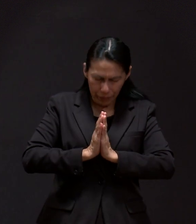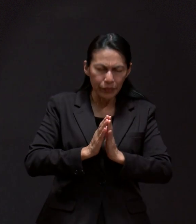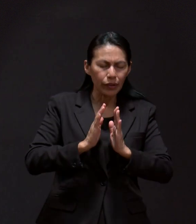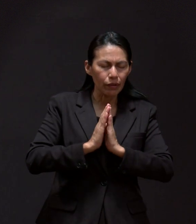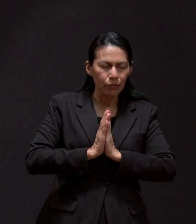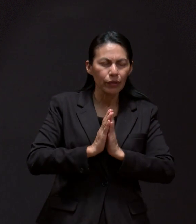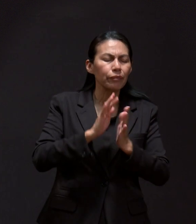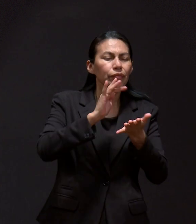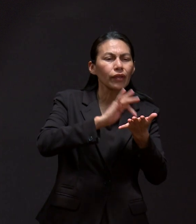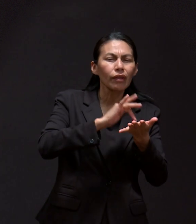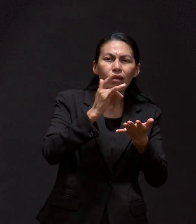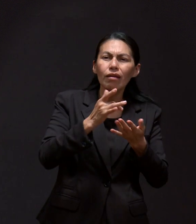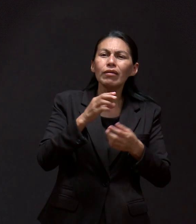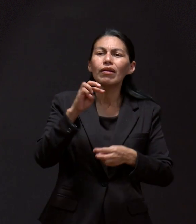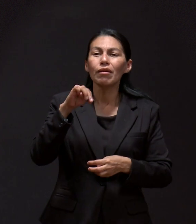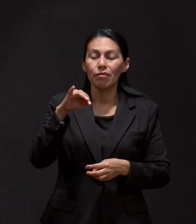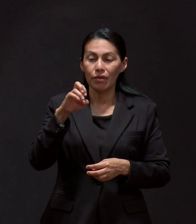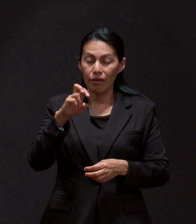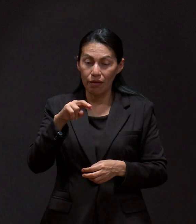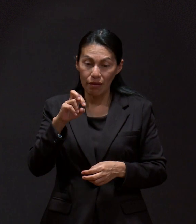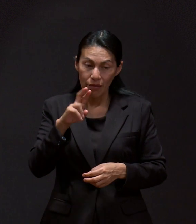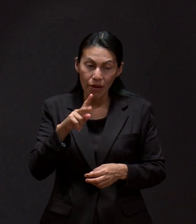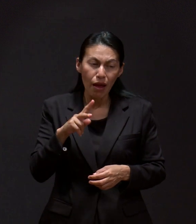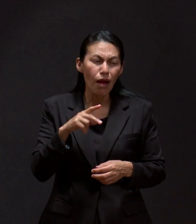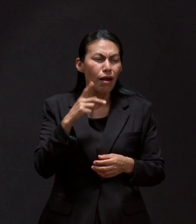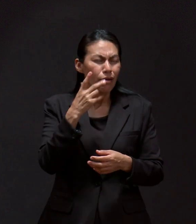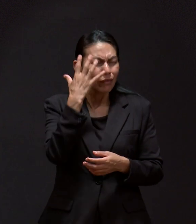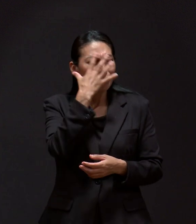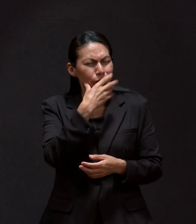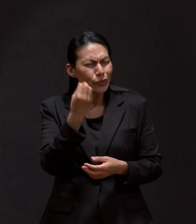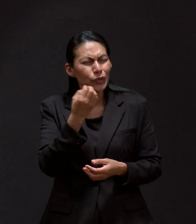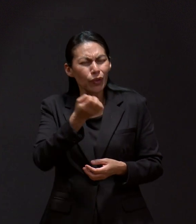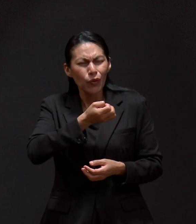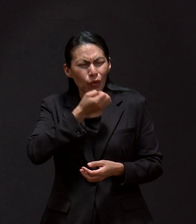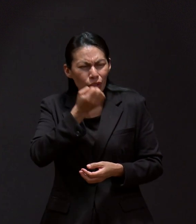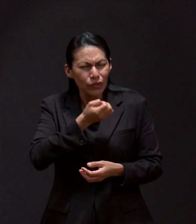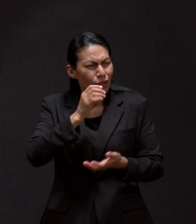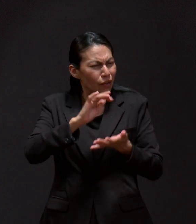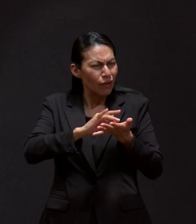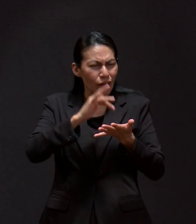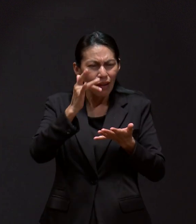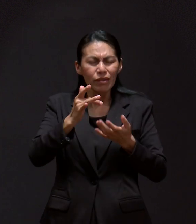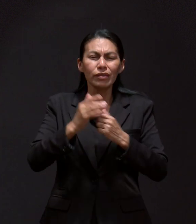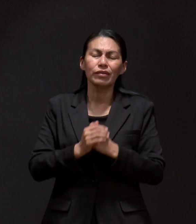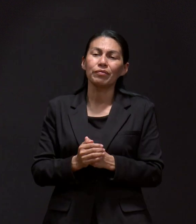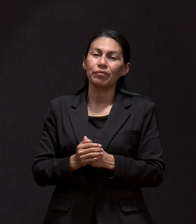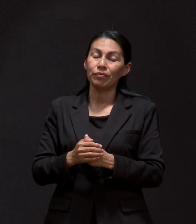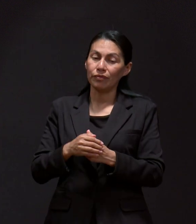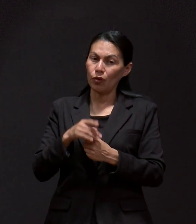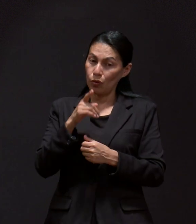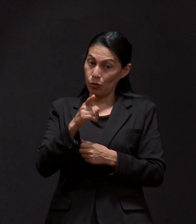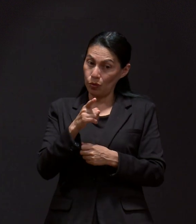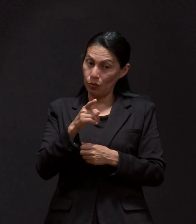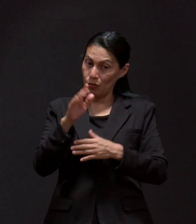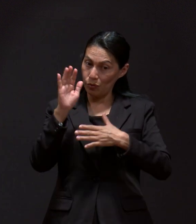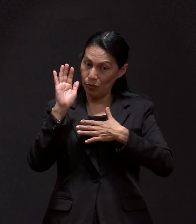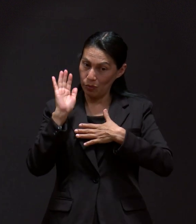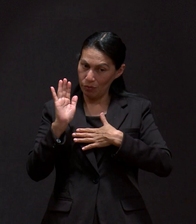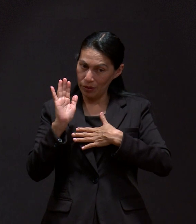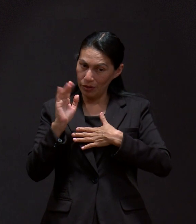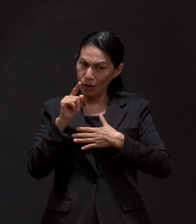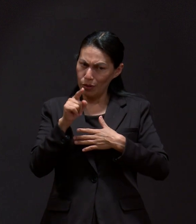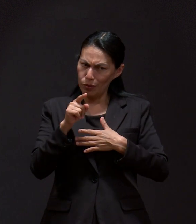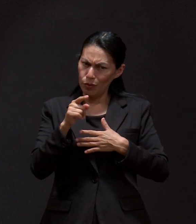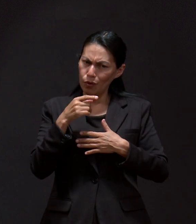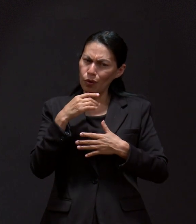gracias nerva por esta linda oración así que hemos dejado ya un y la promesa de promesas que tú